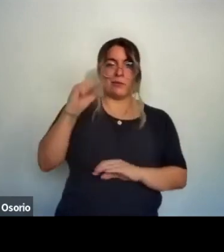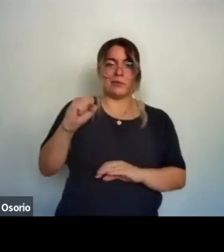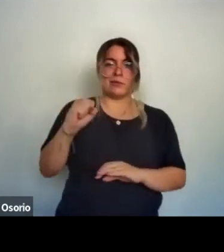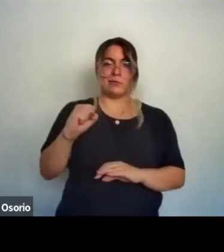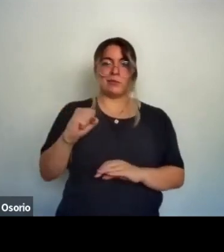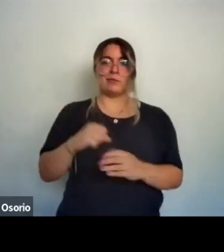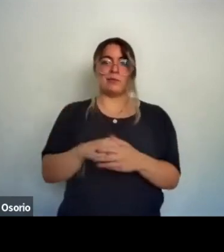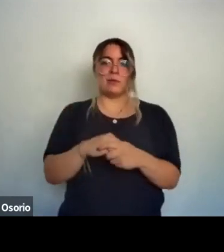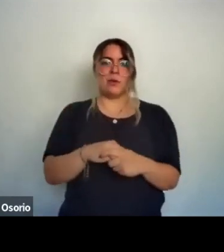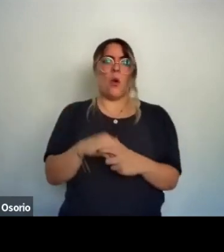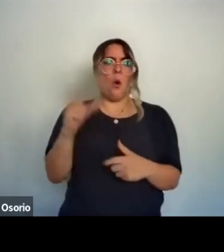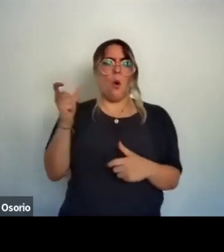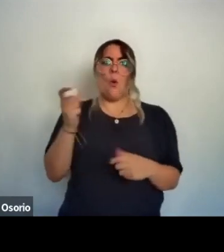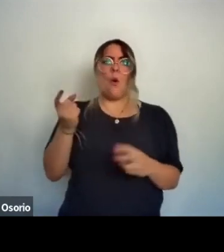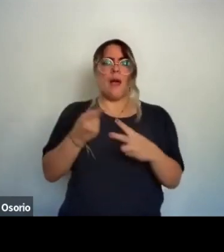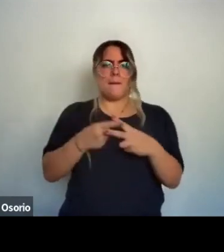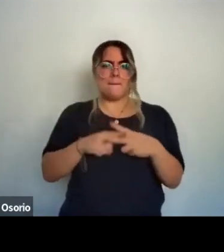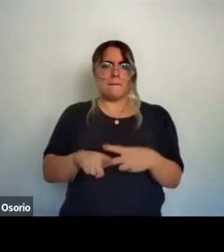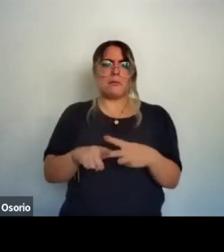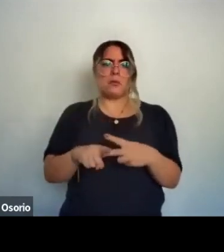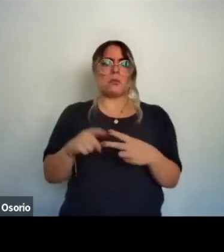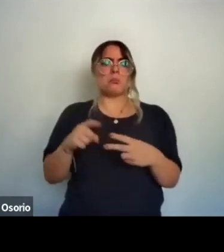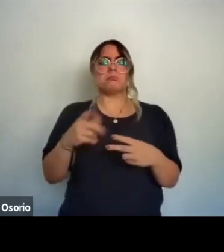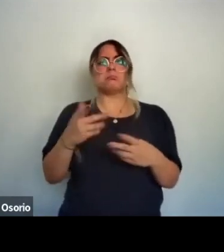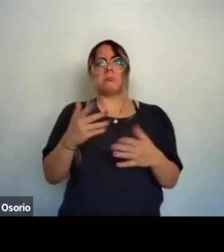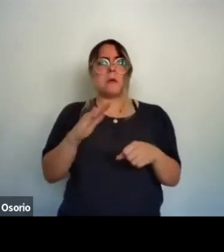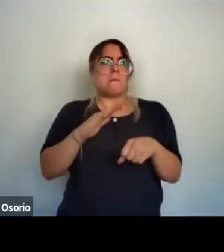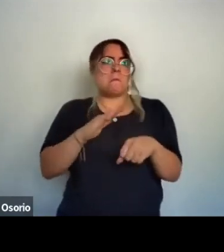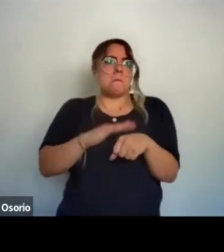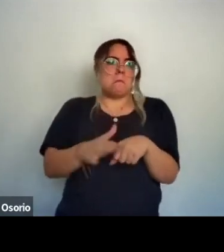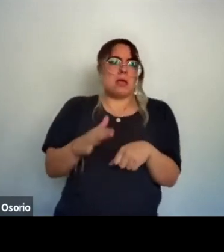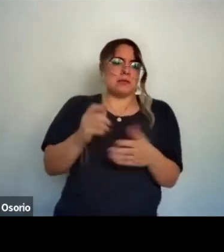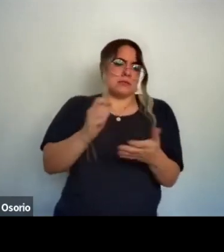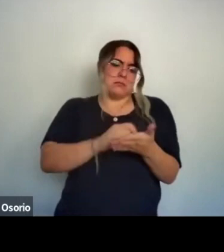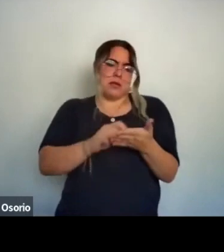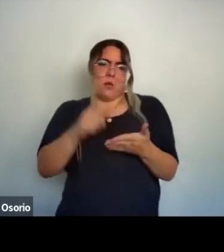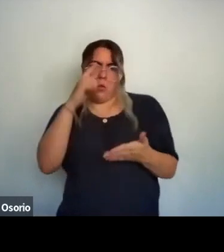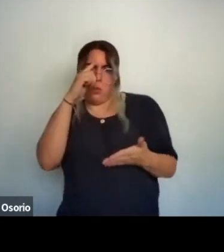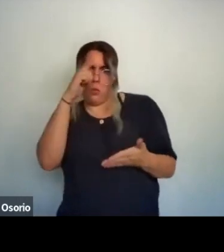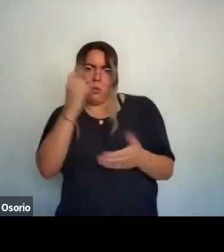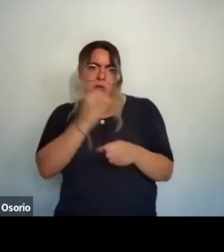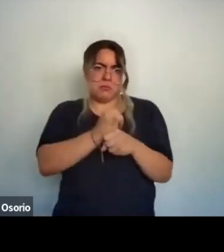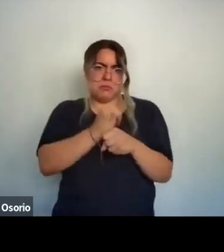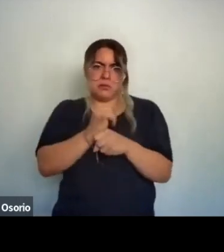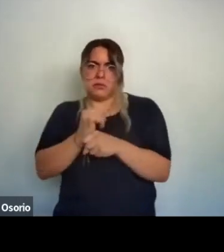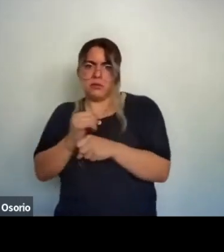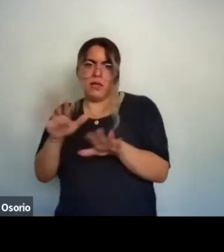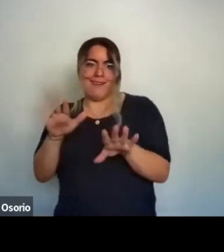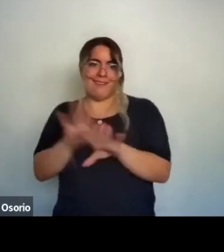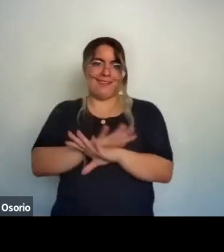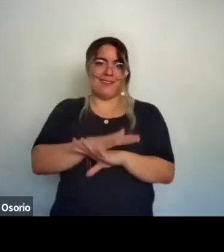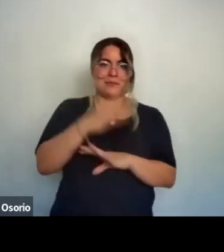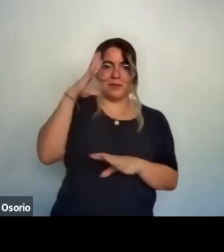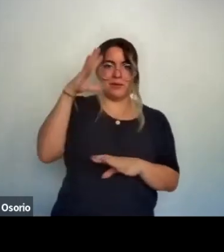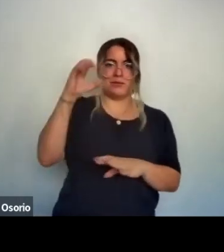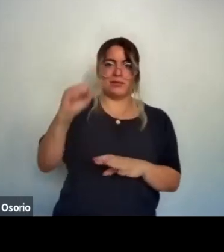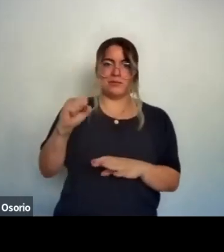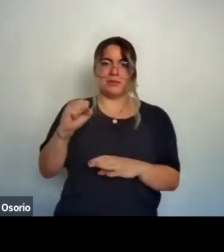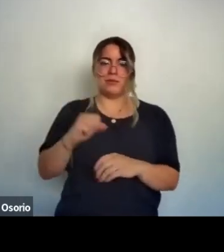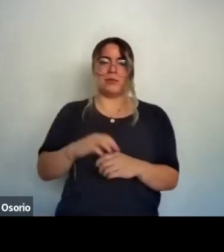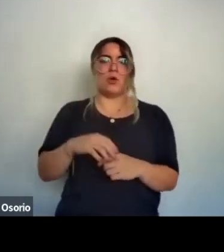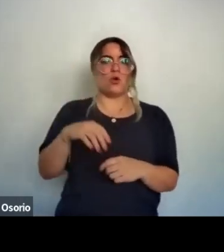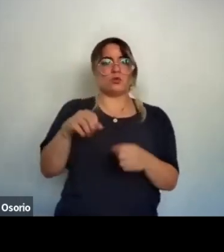propuestas de los modelos se les va a dar el nombre de modelo social. Y a muchas de esas lecturas del modelo social que